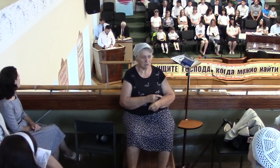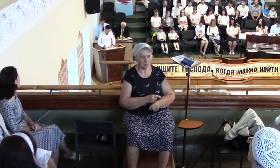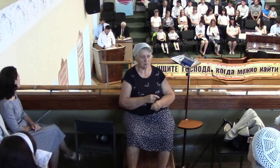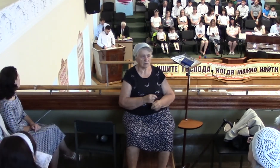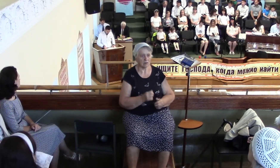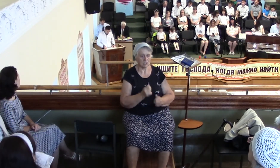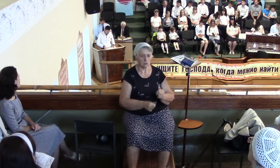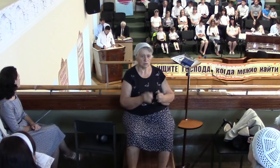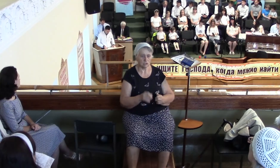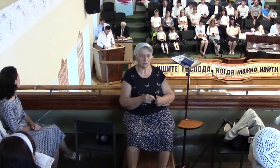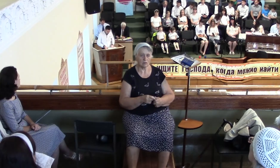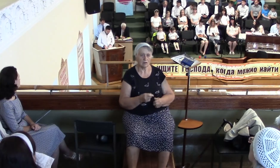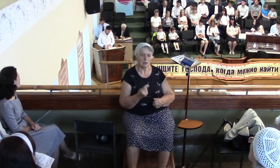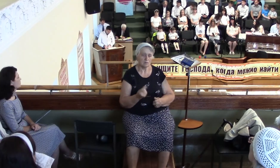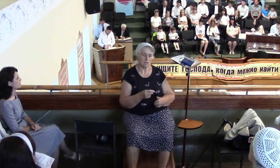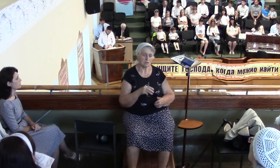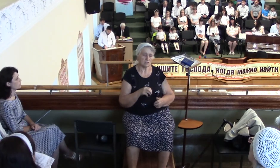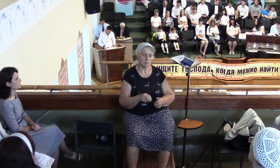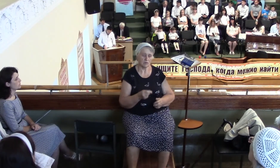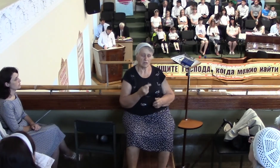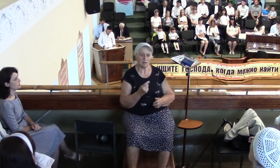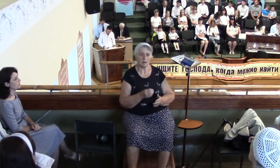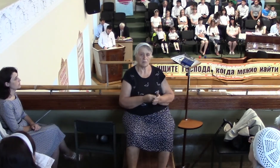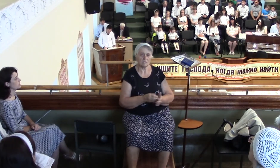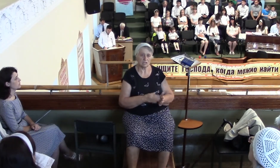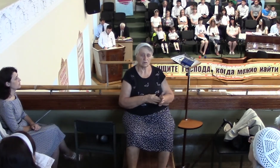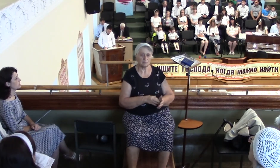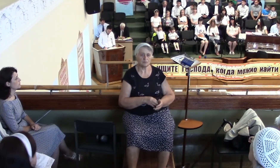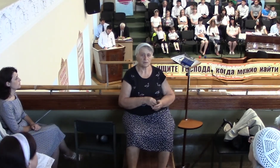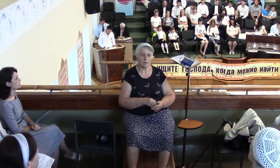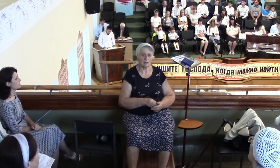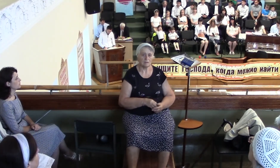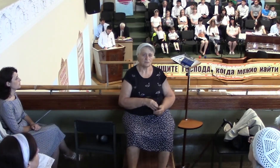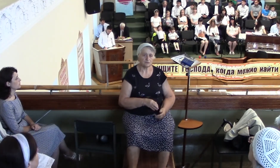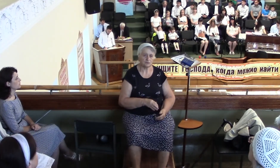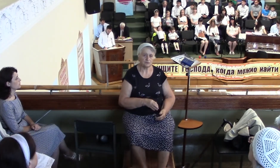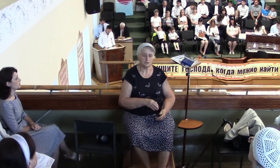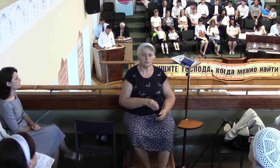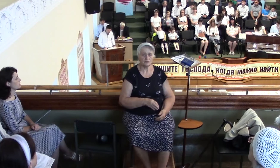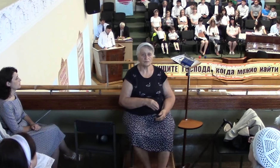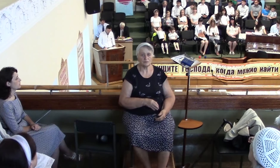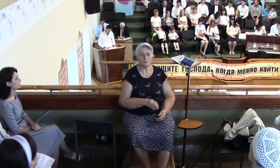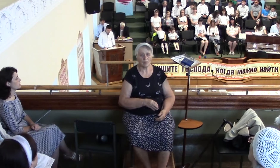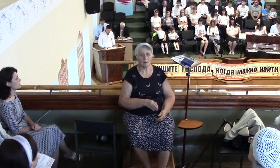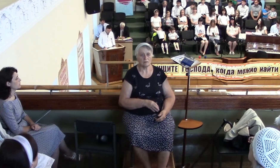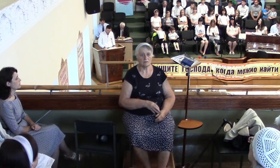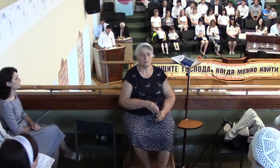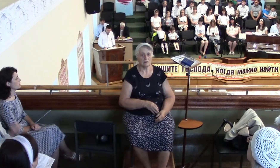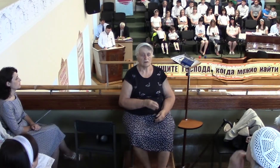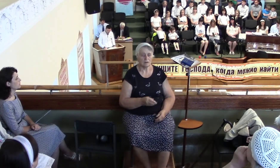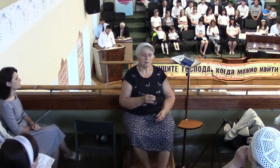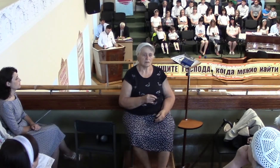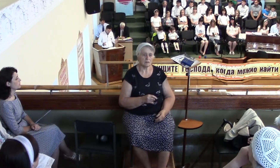глава 5-6 стихи сказано так. Это текст Писания, который подтверждает о том, что